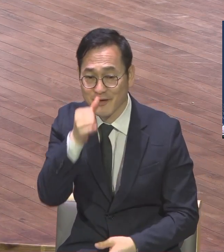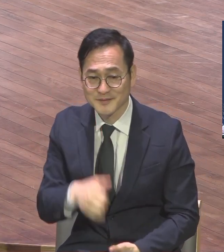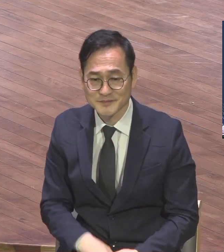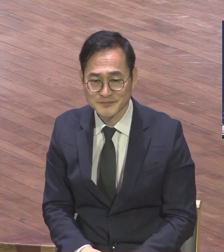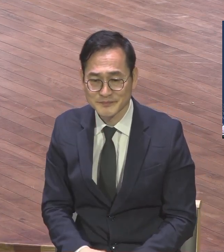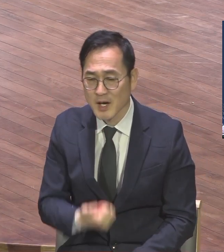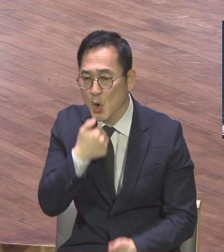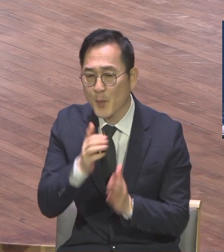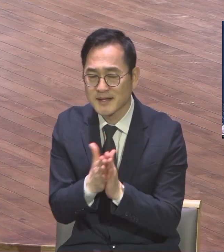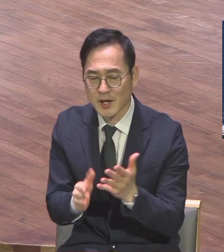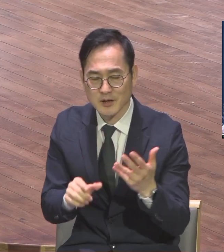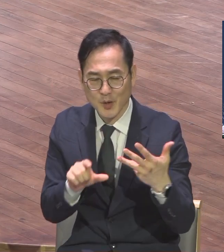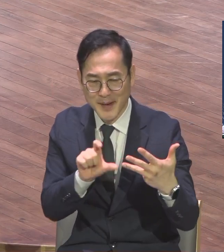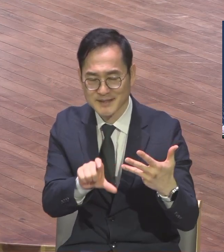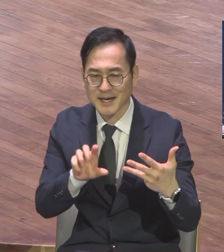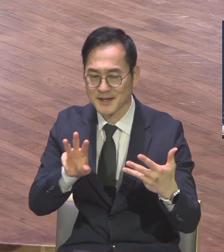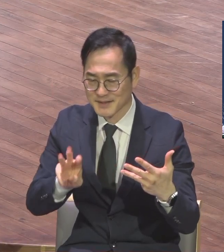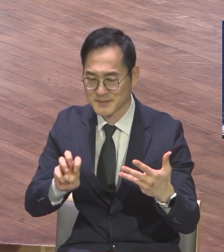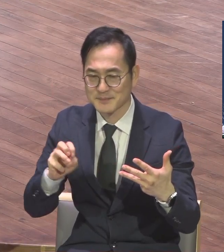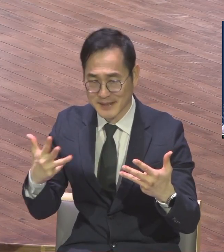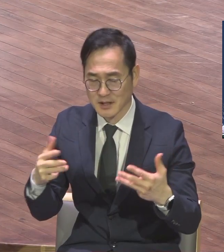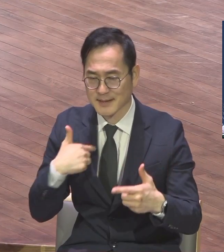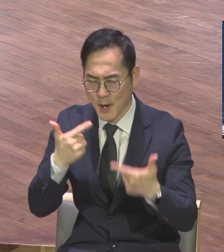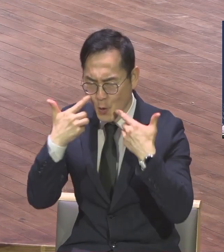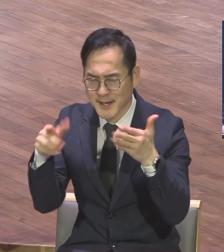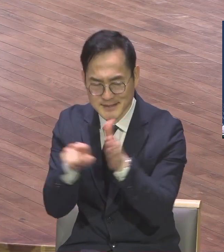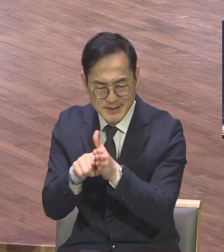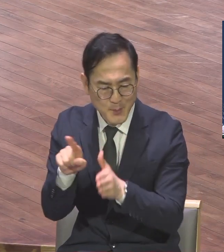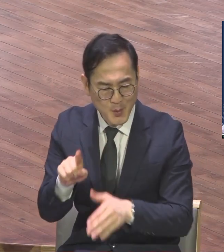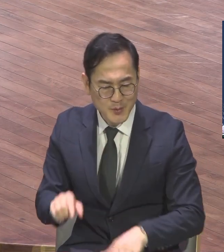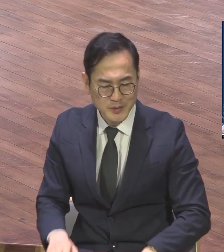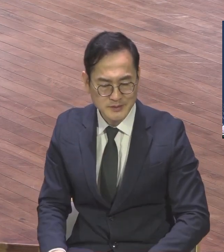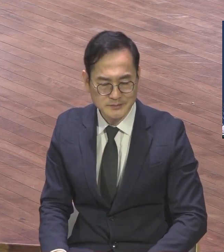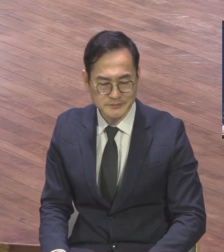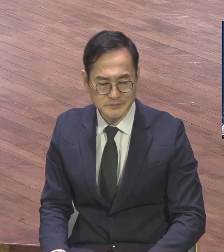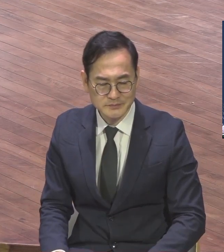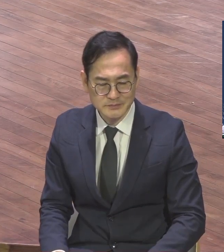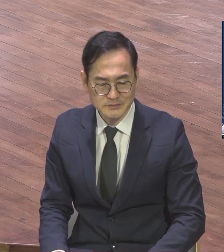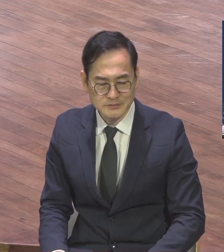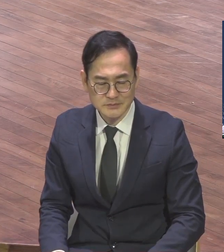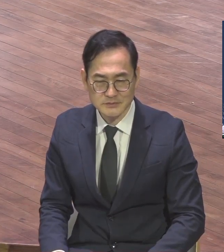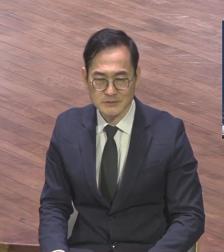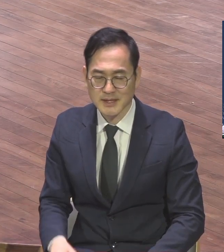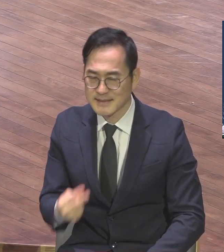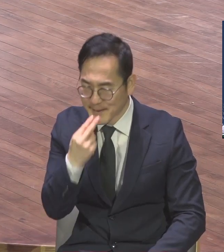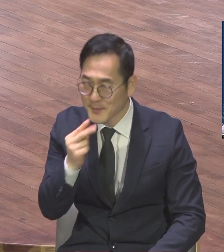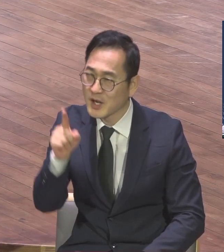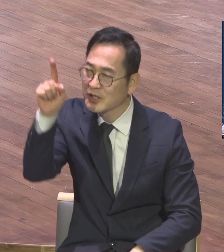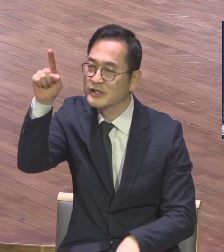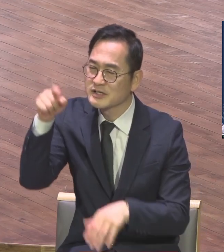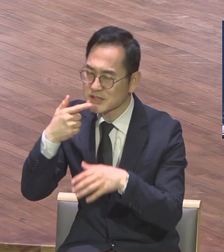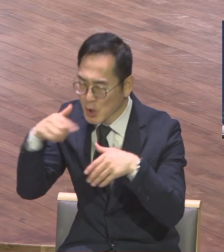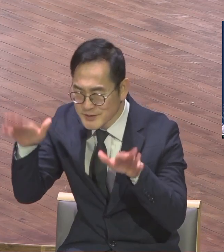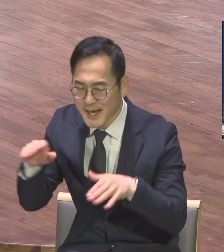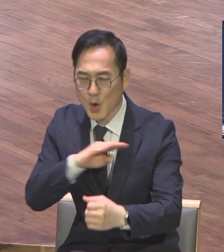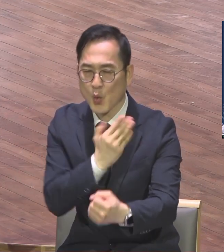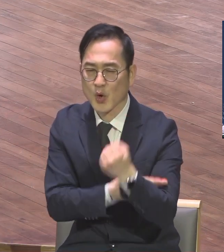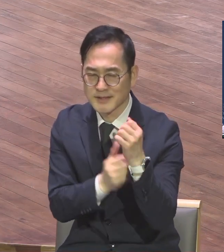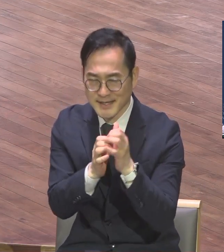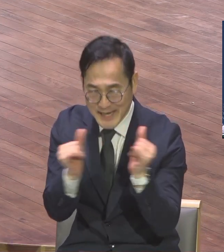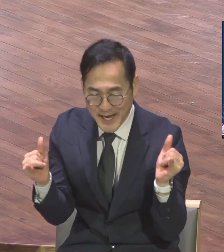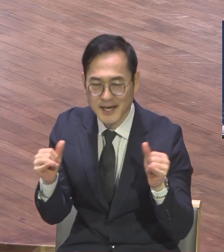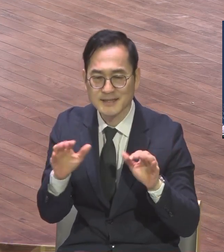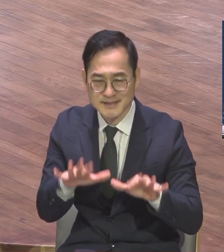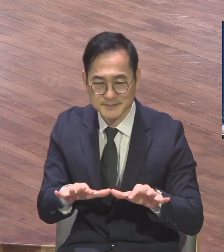8장 38절로 39절 내가 확신하노니 사망이나 생명이나 천사들이나 권세들이나